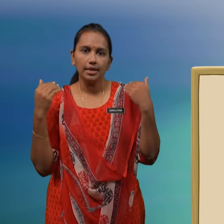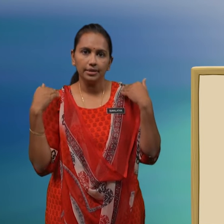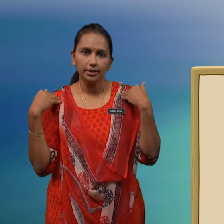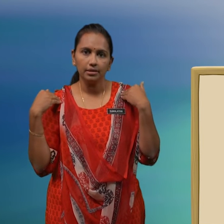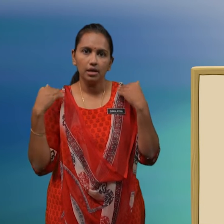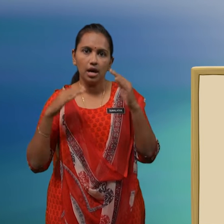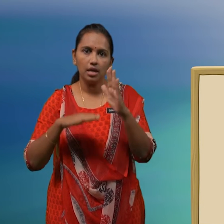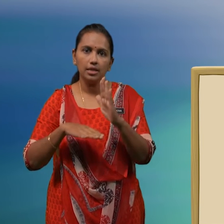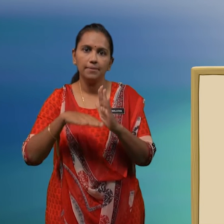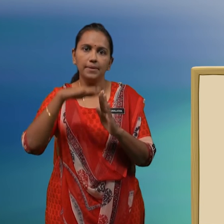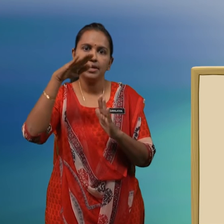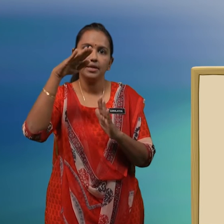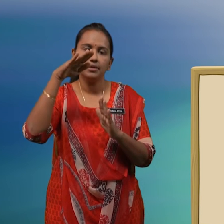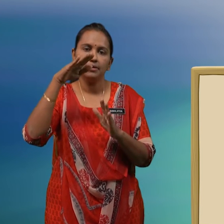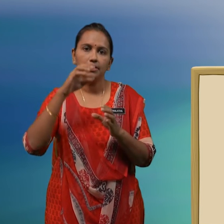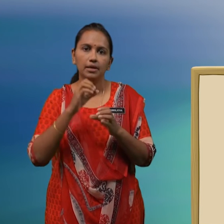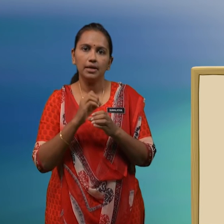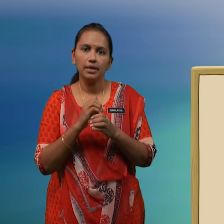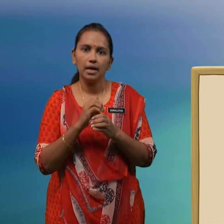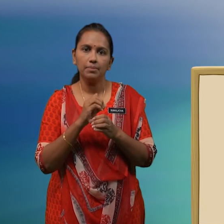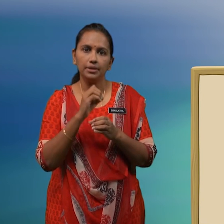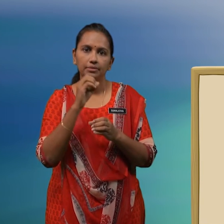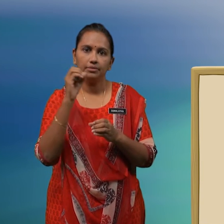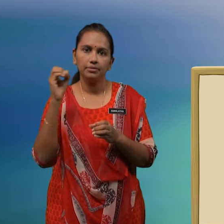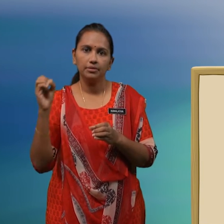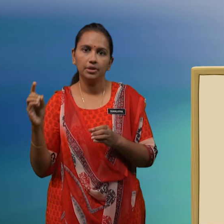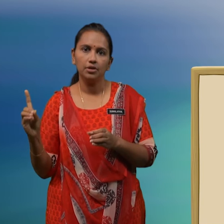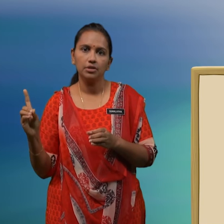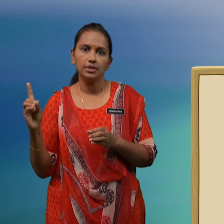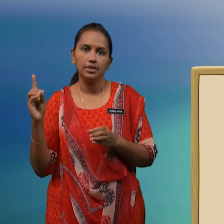ada lebih karbon dioksida.